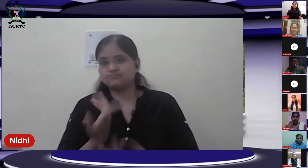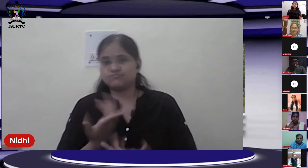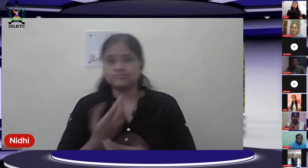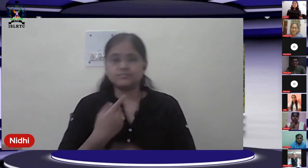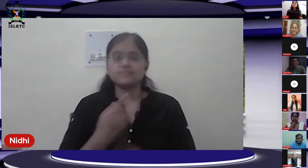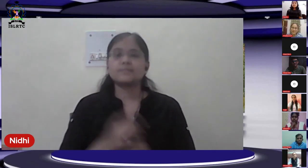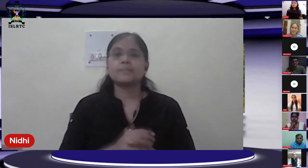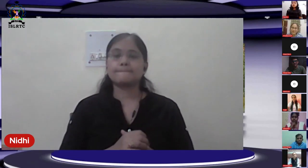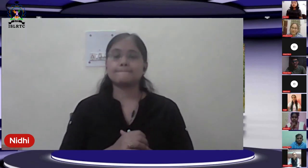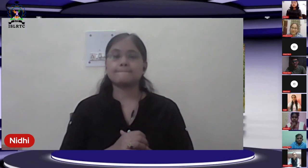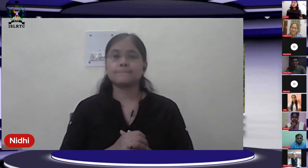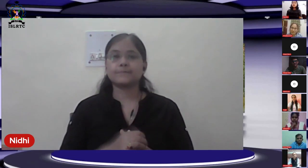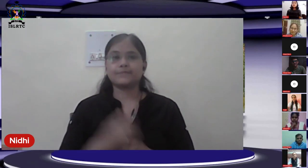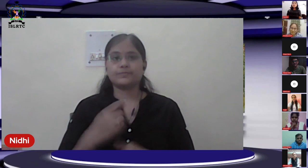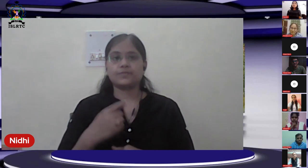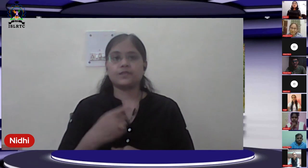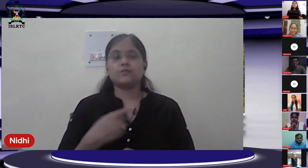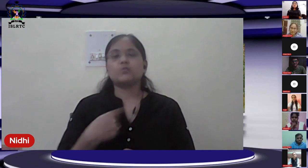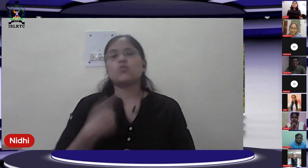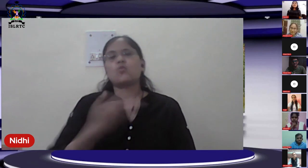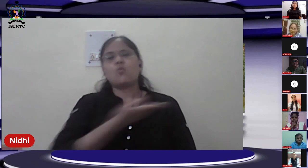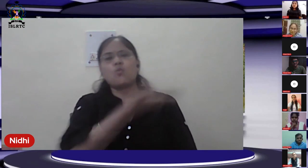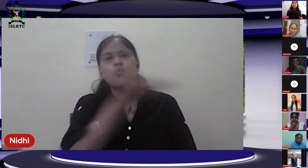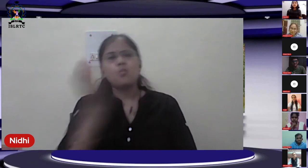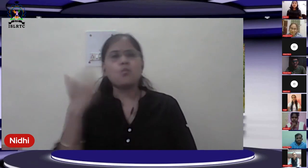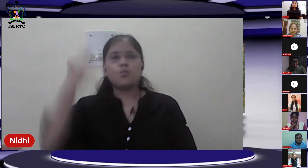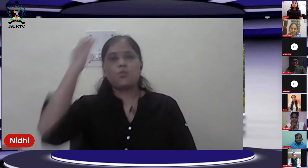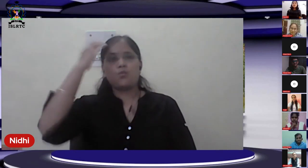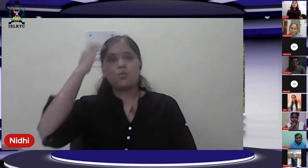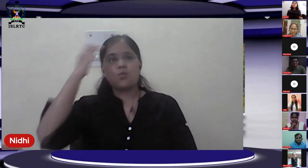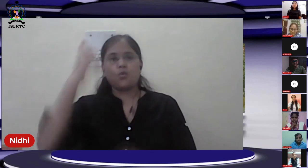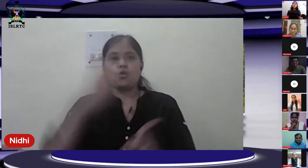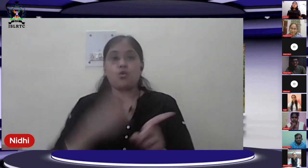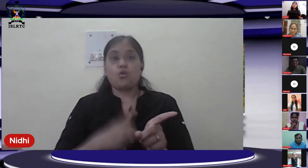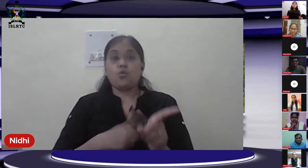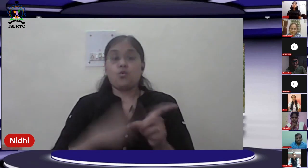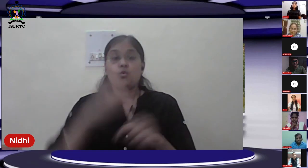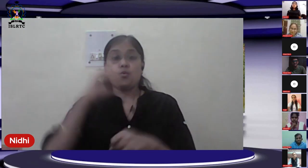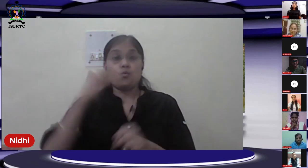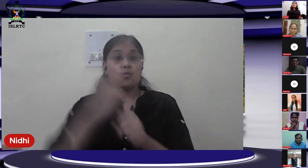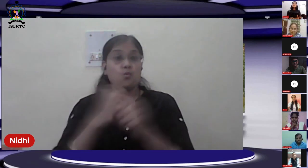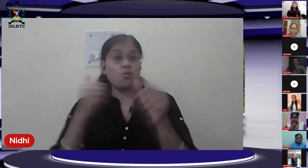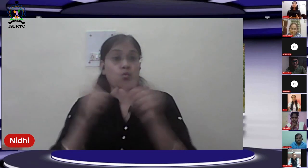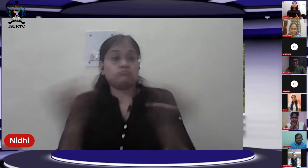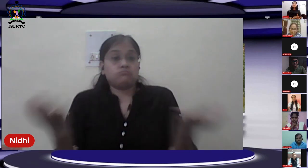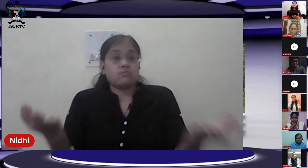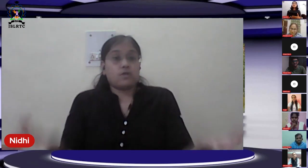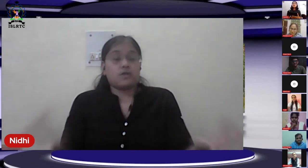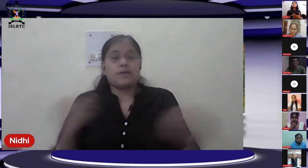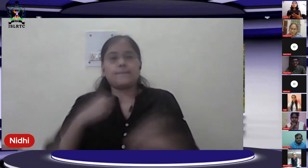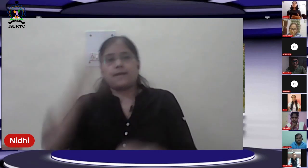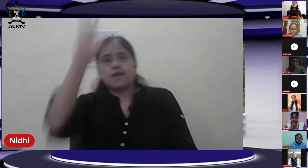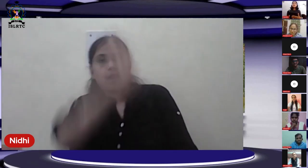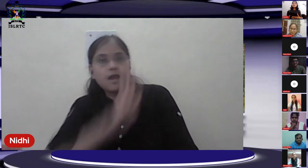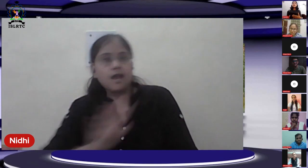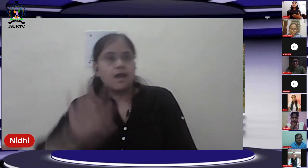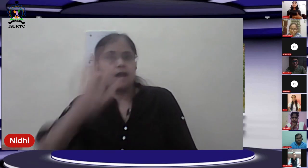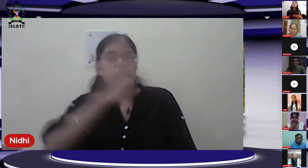मैम, जैसे कि हम सभी को पता है कि योगा हमारे देश की पहचान है, और आने वाले सालों में ये इसका बहुत ज्यादा